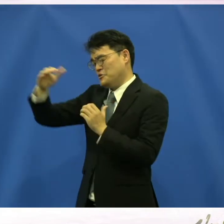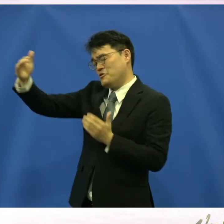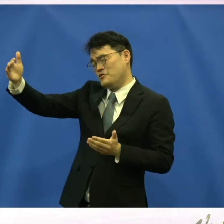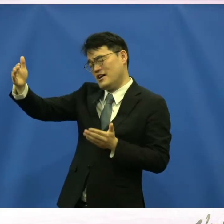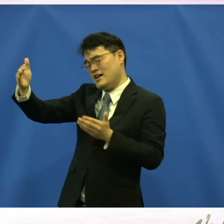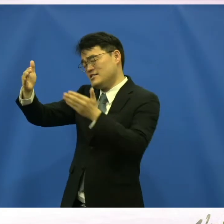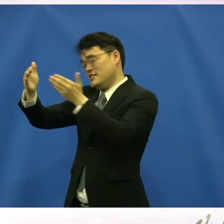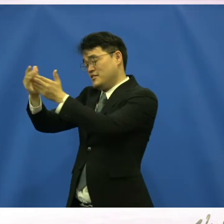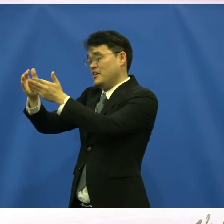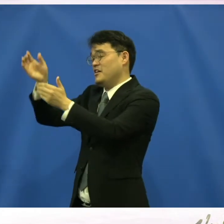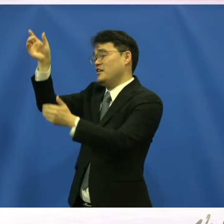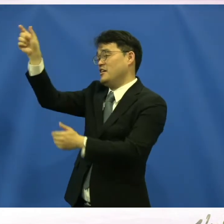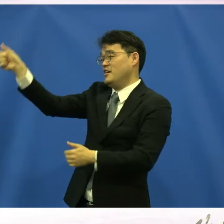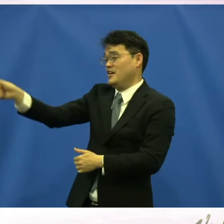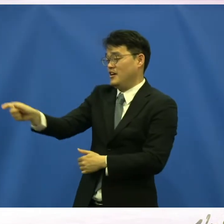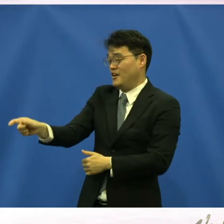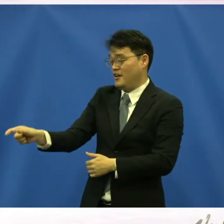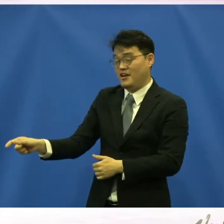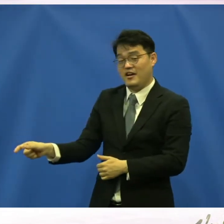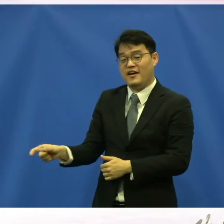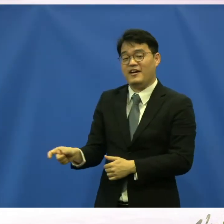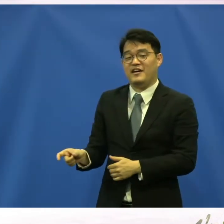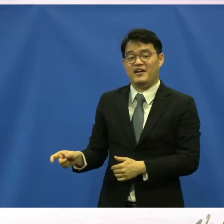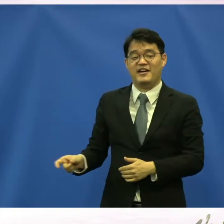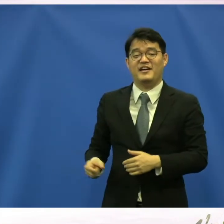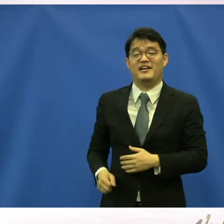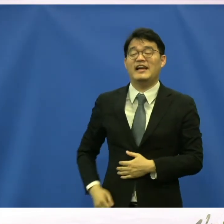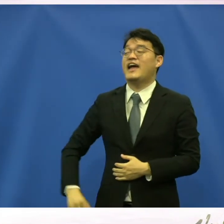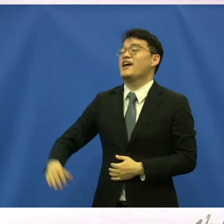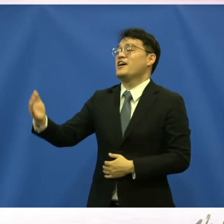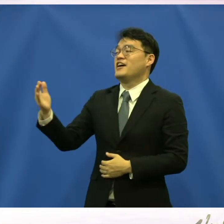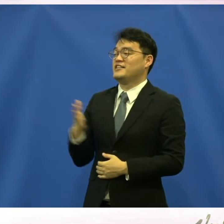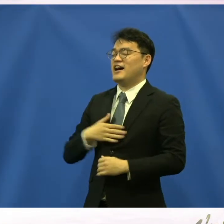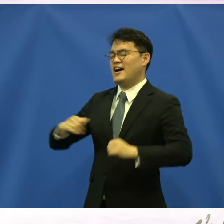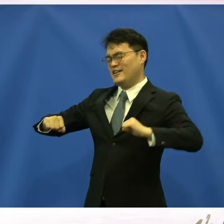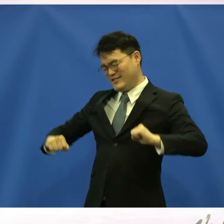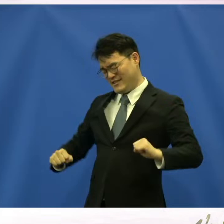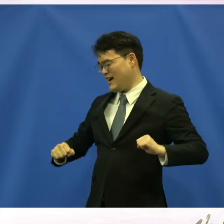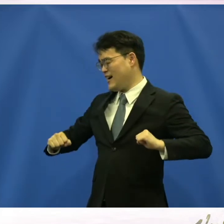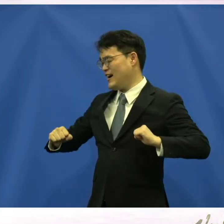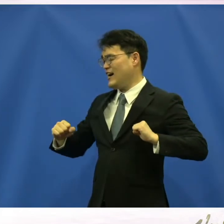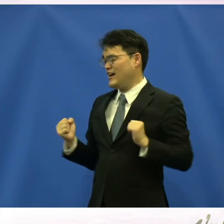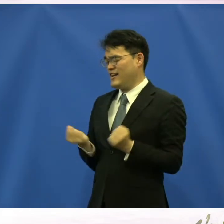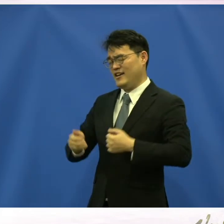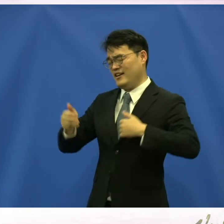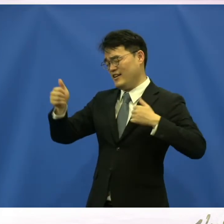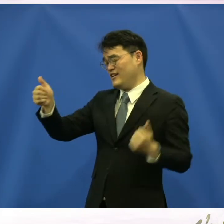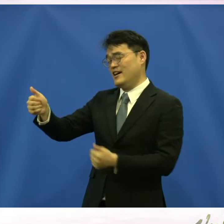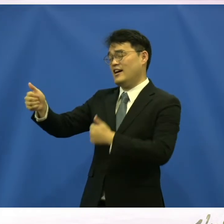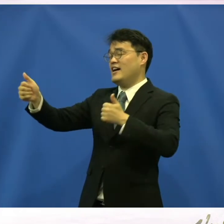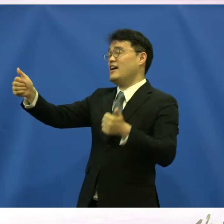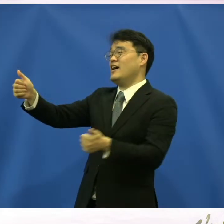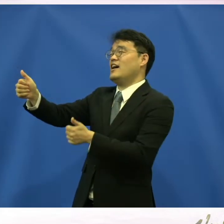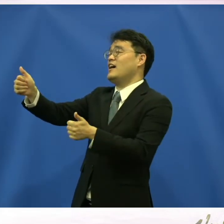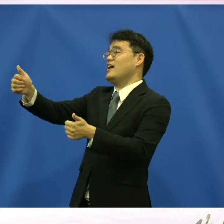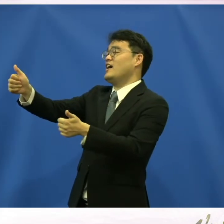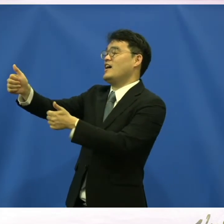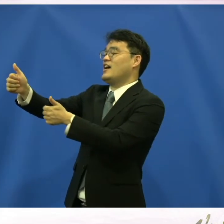십자가 지고 가신 길, 나는